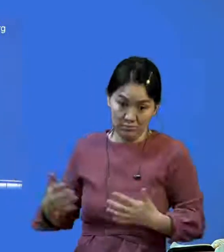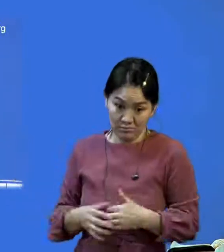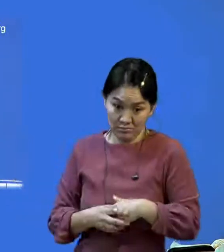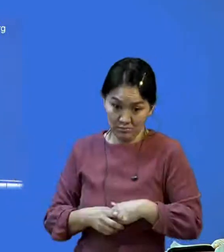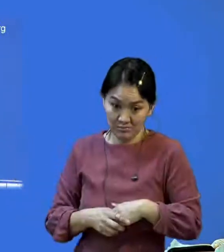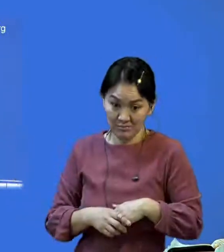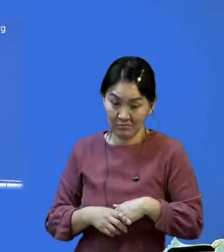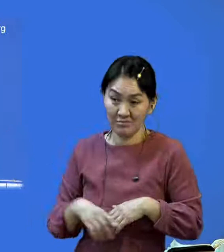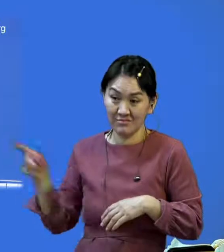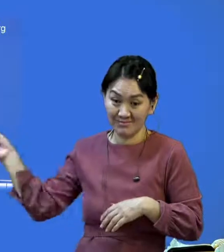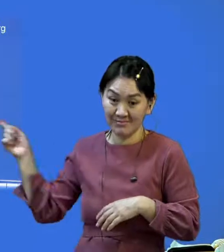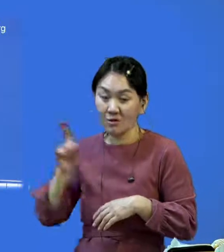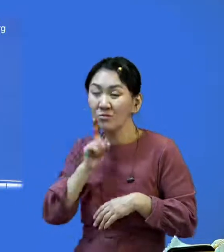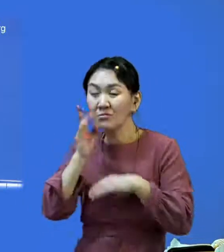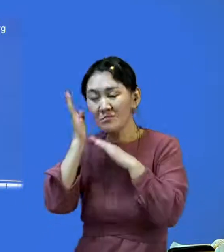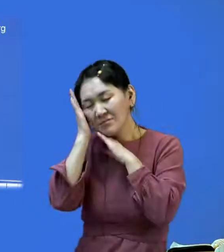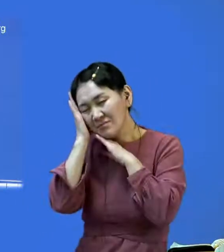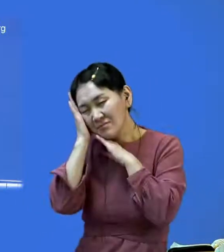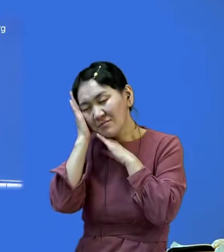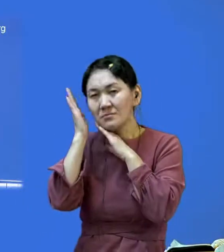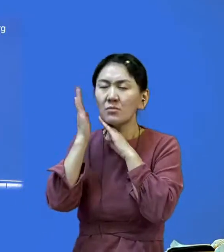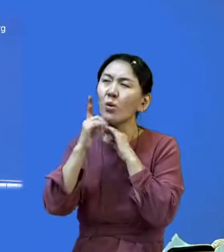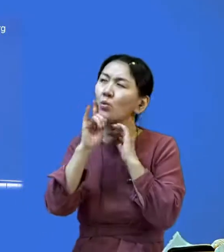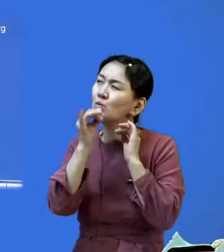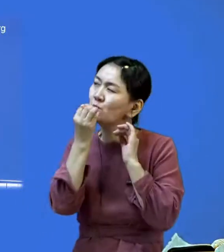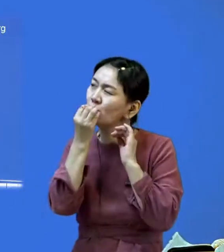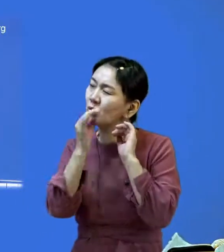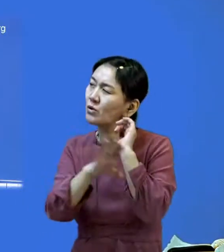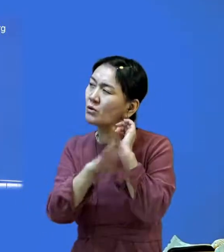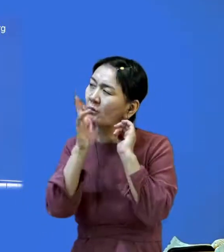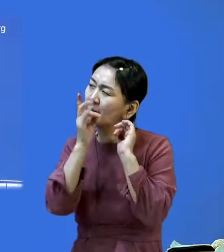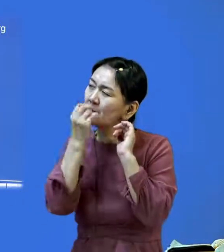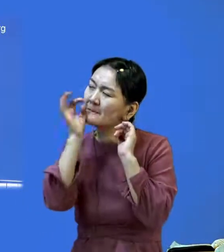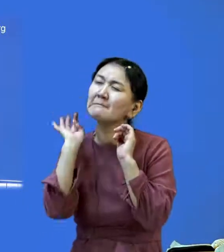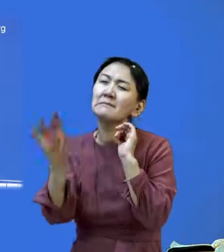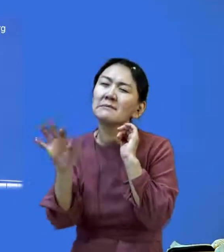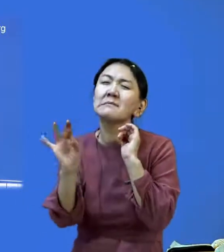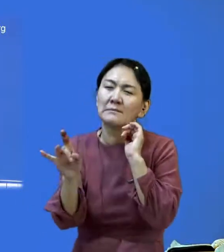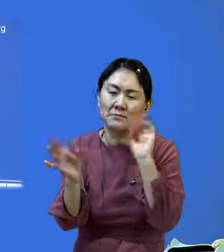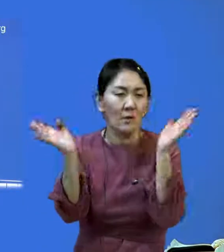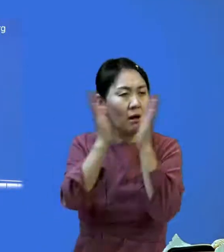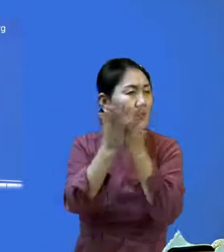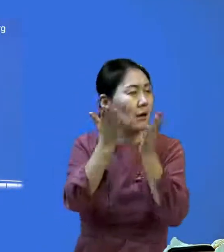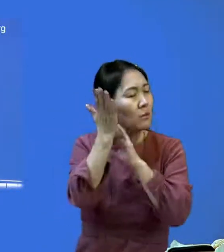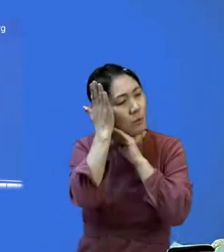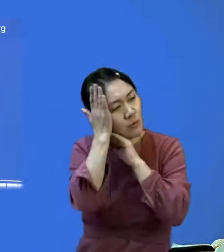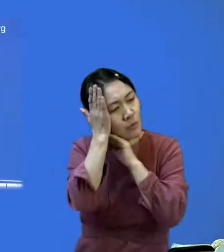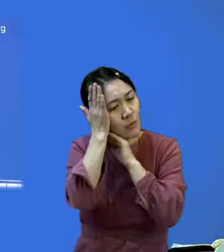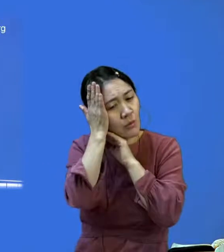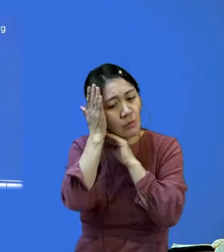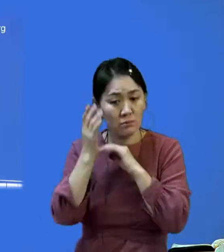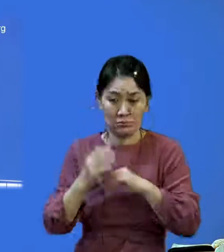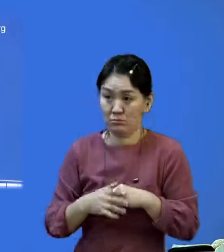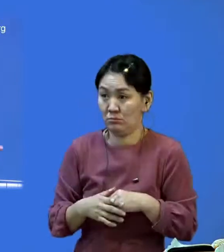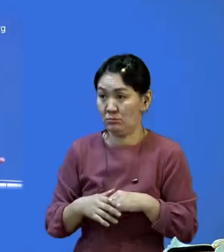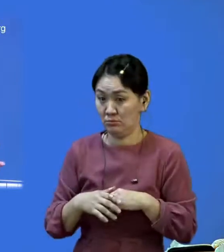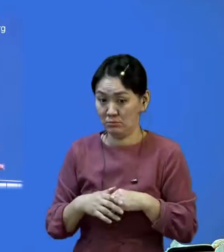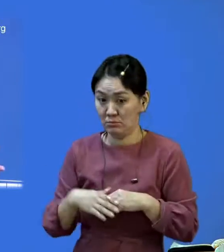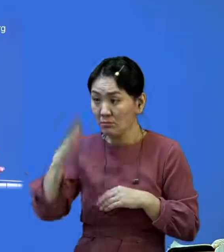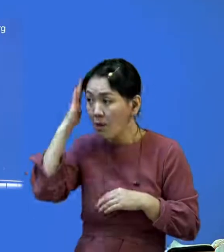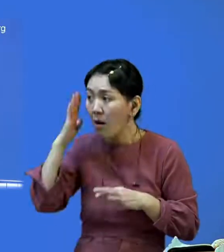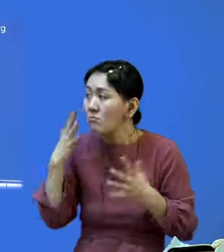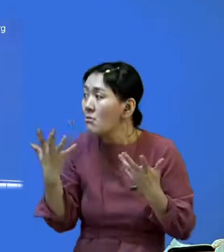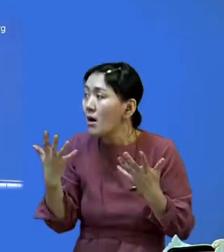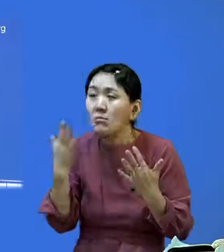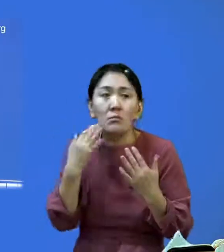Өнөөдөр өглөө цагаа юу идэх үү, өдөр юу идэх үү, орой хаана унтах үү? Энэ бол эцэг эхгүй